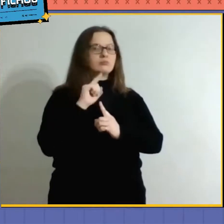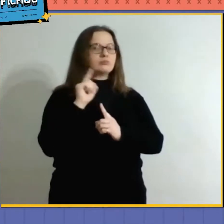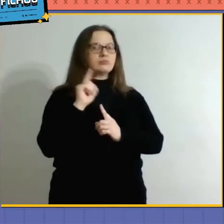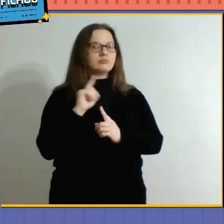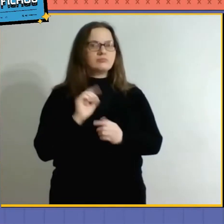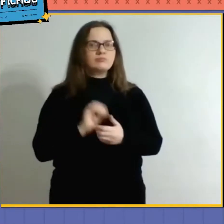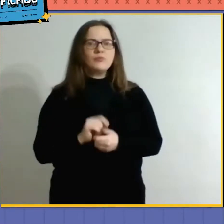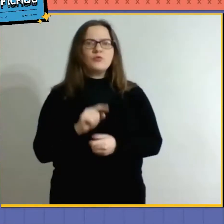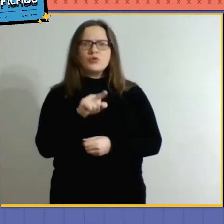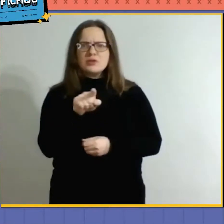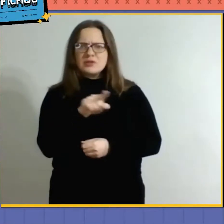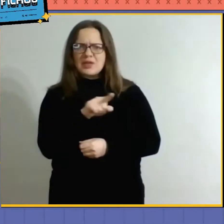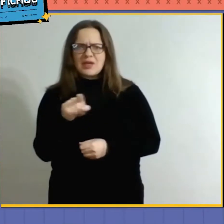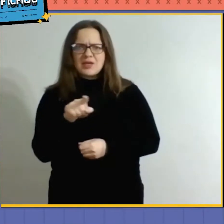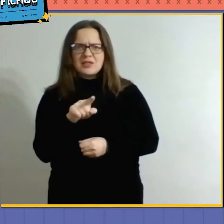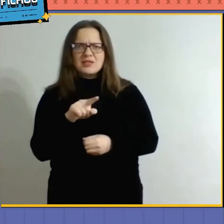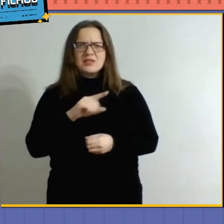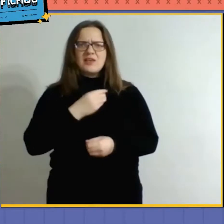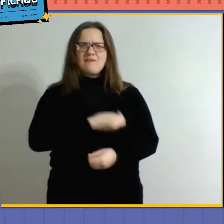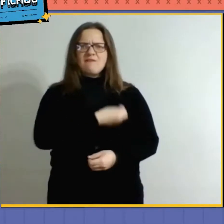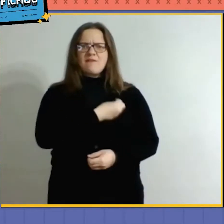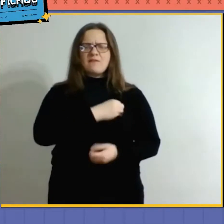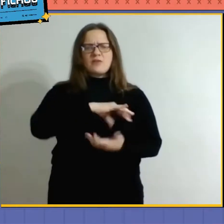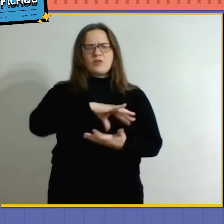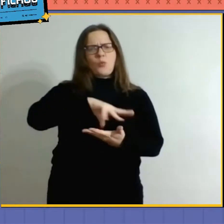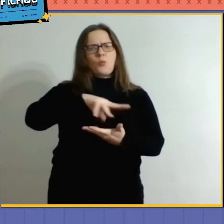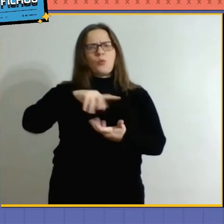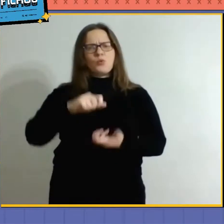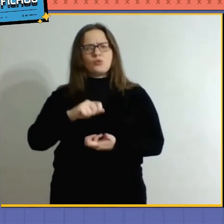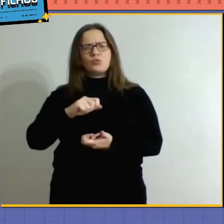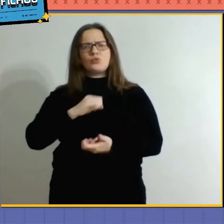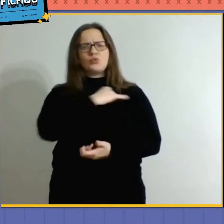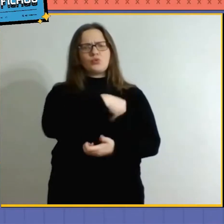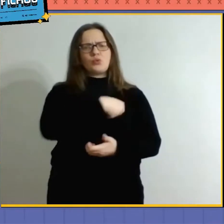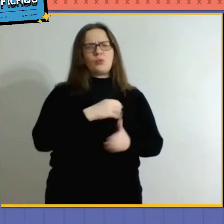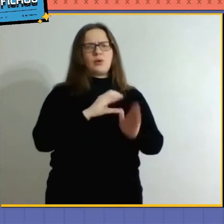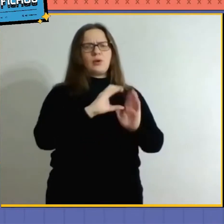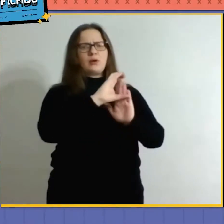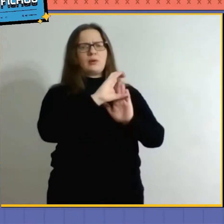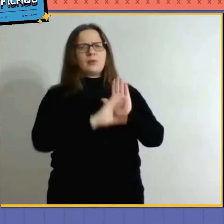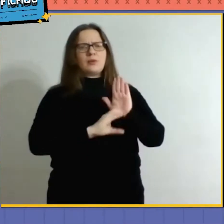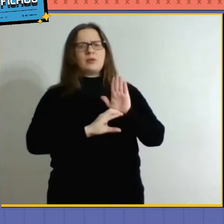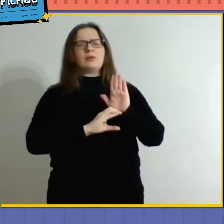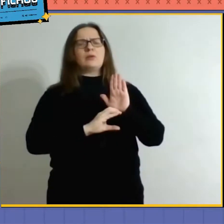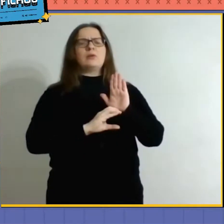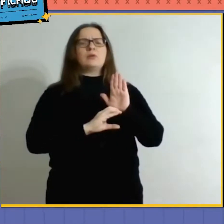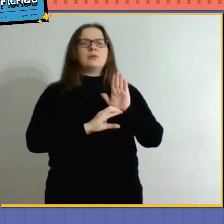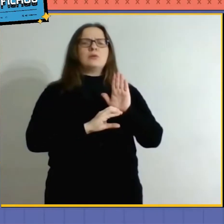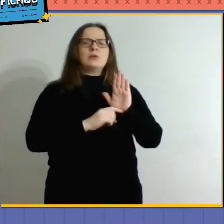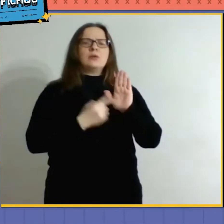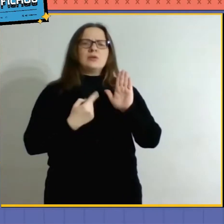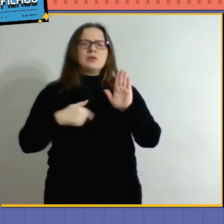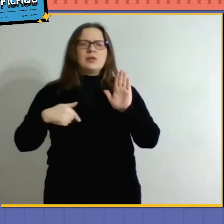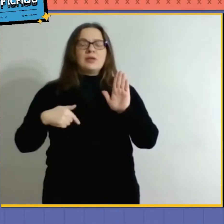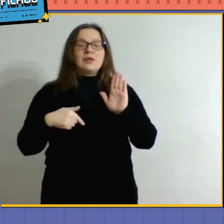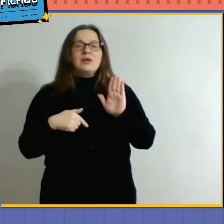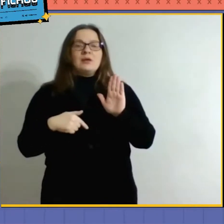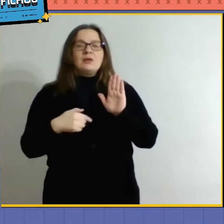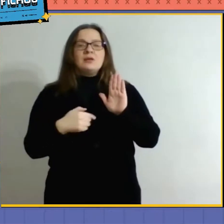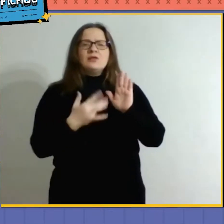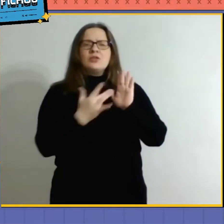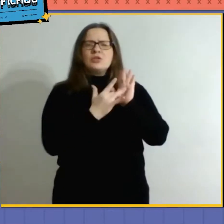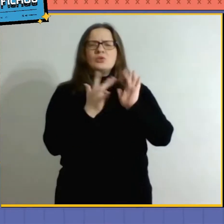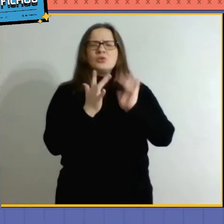mundo o Senhor Jesus em João Capítulo 17 Versículo 15 ele falou assim ele tava orando por nós e ele falou sim